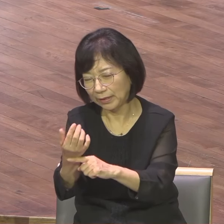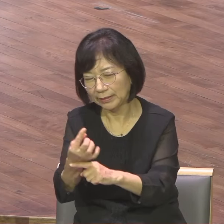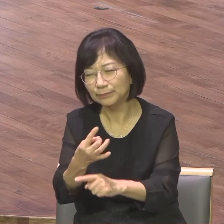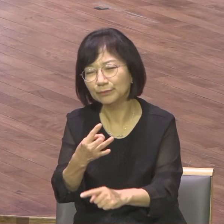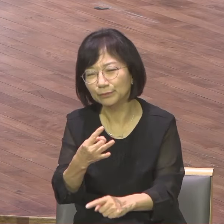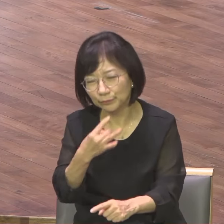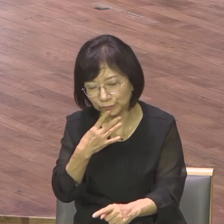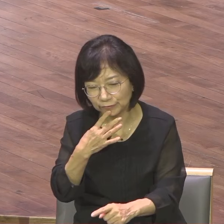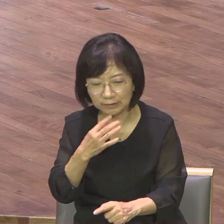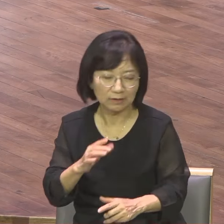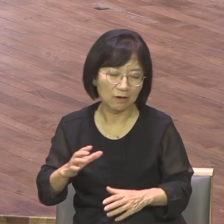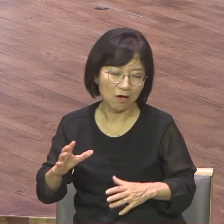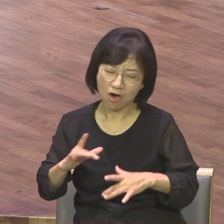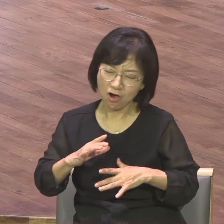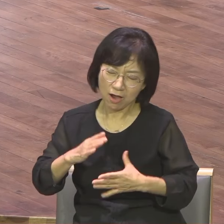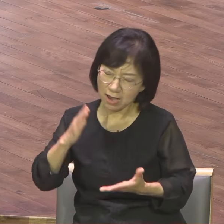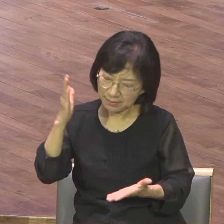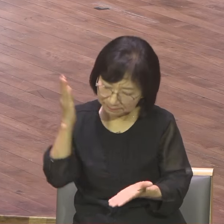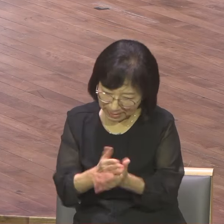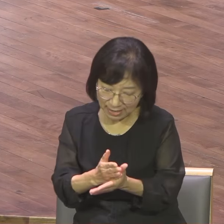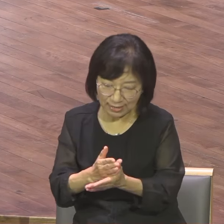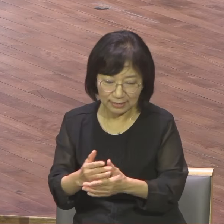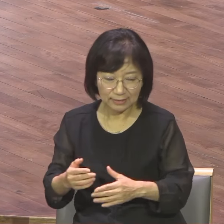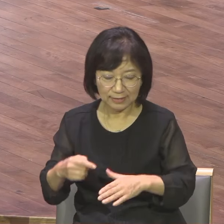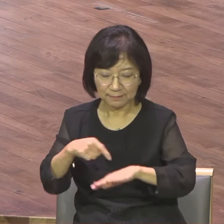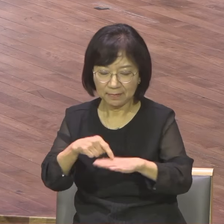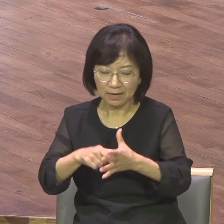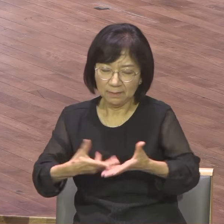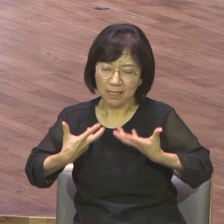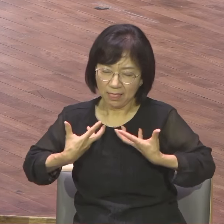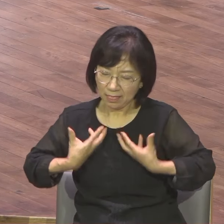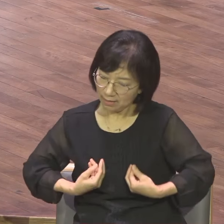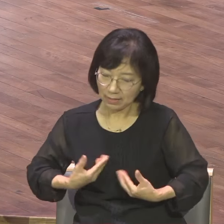불과하니 두려워하지 말며 낙심하지 말라.